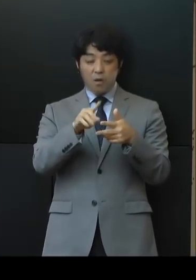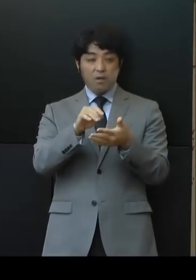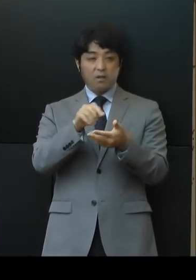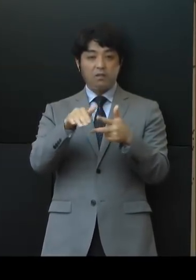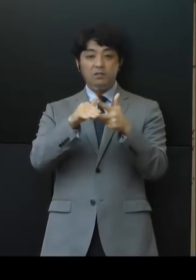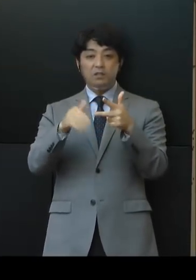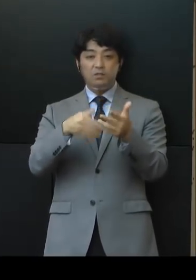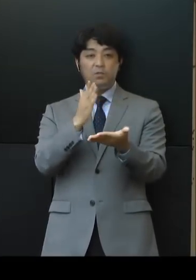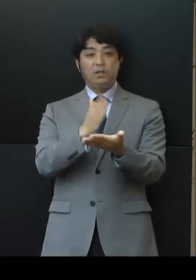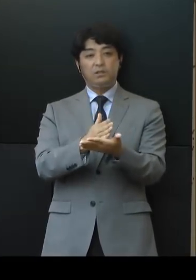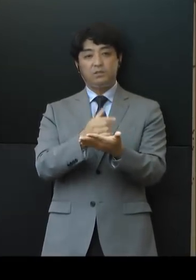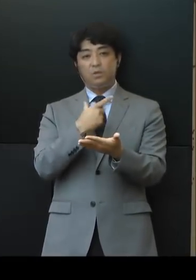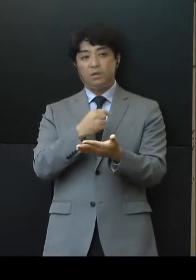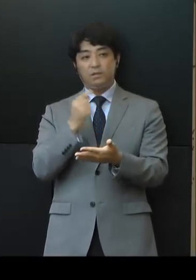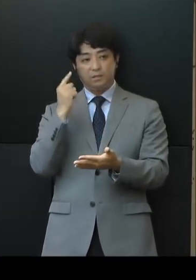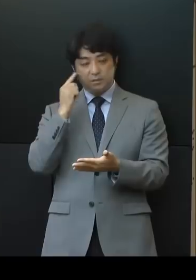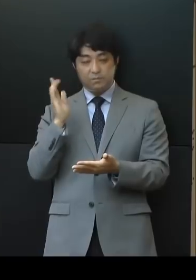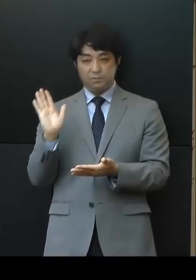協力を要請いたします。